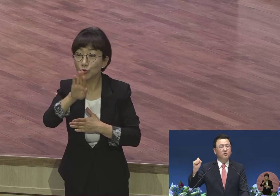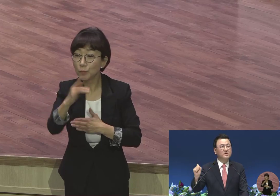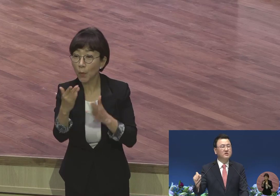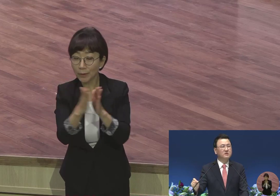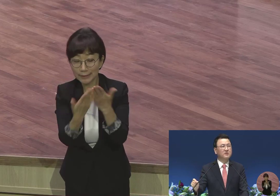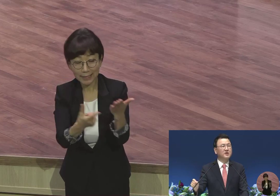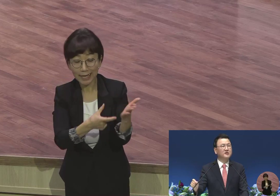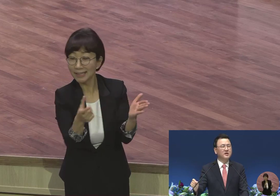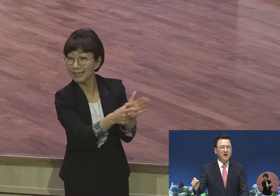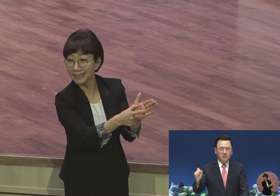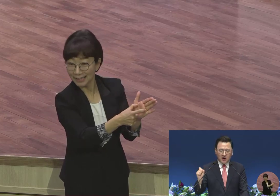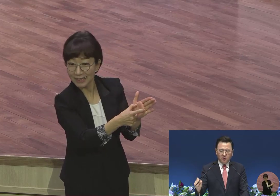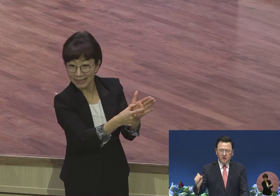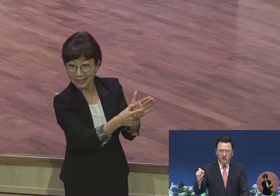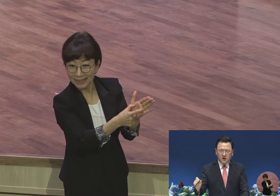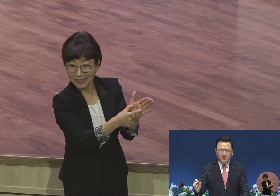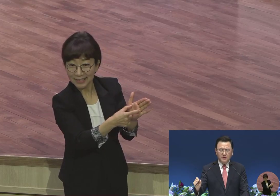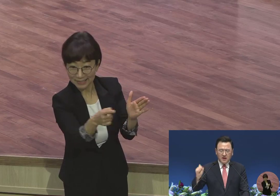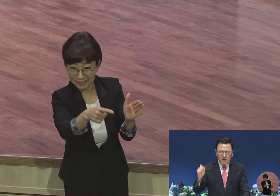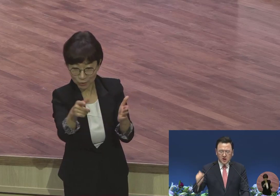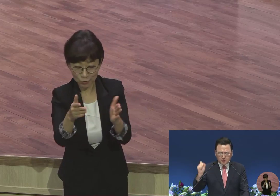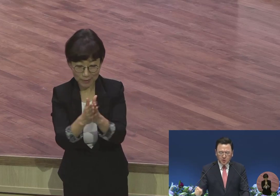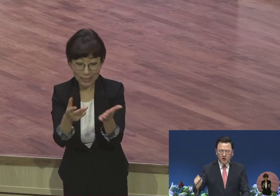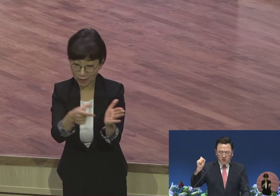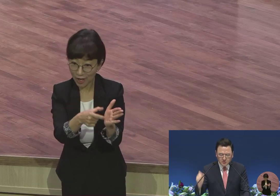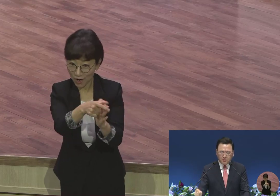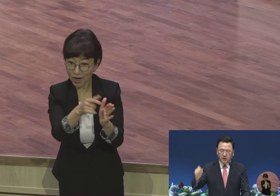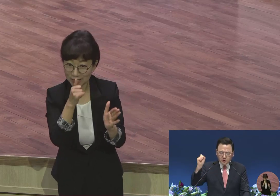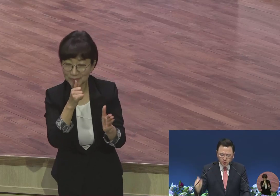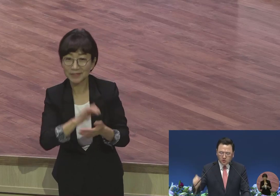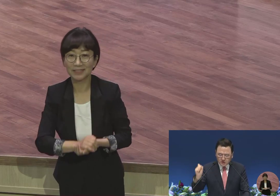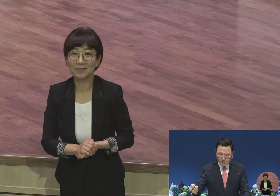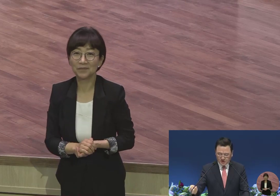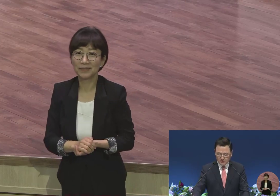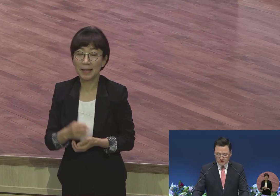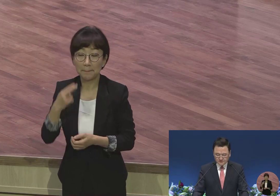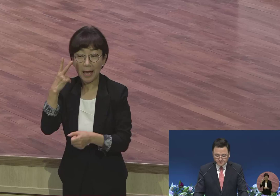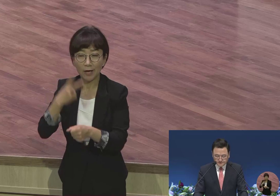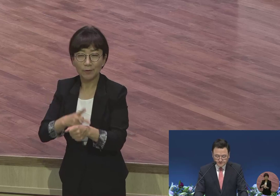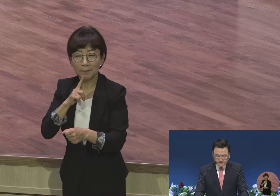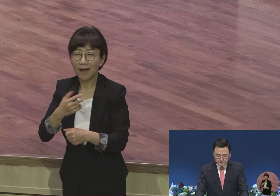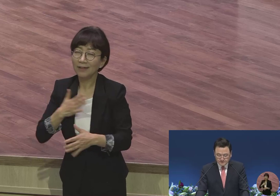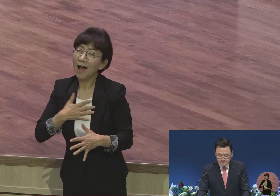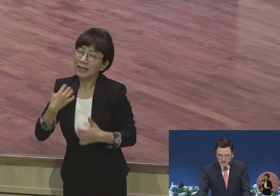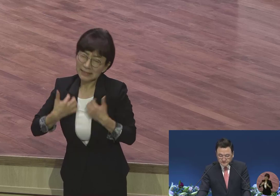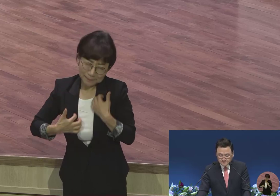통해 그리스도가 증거되면 바울은 이렇게 했습니다. 나는 기뻐하고 기뻐하고 또 기뻐합니다.